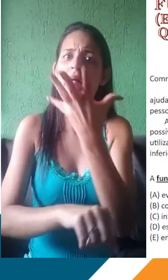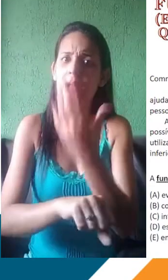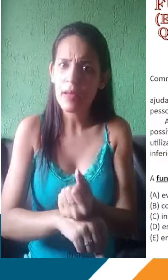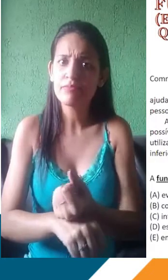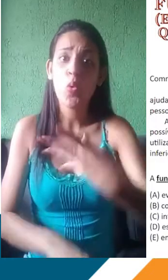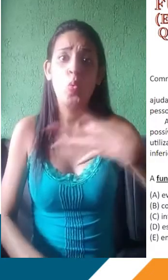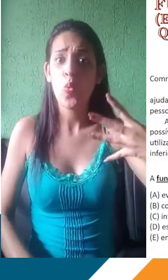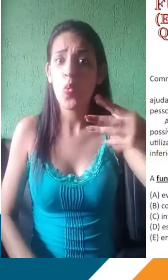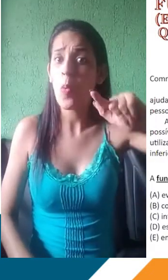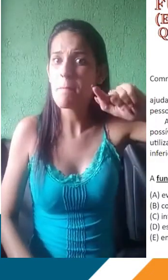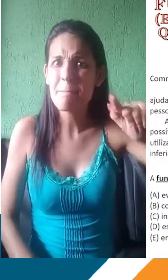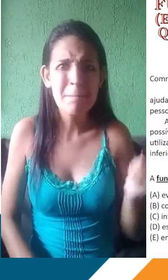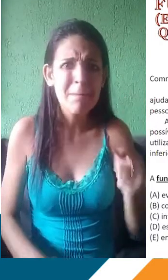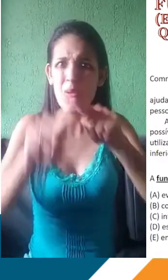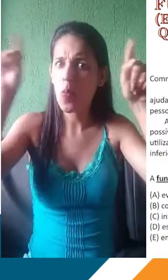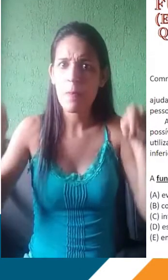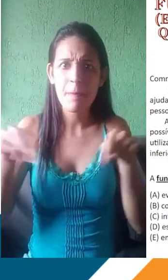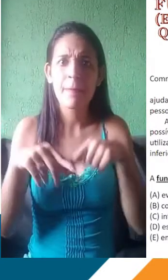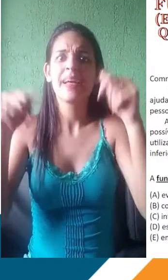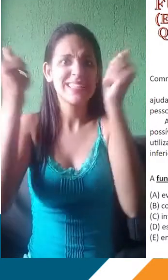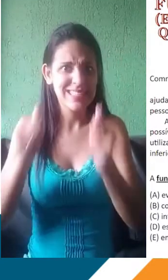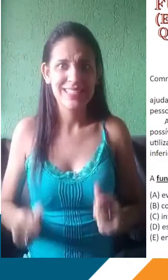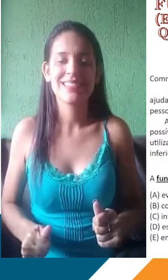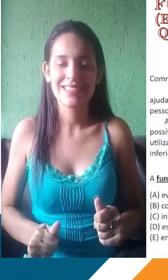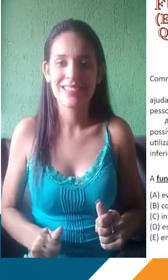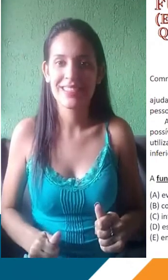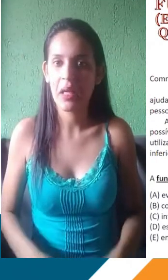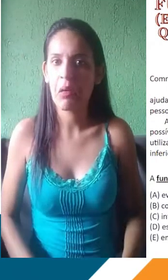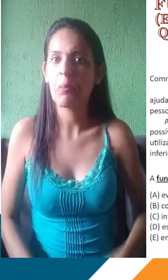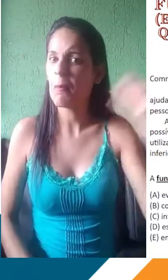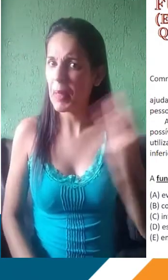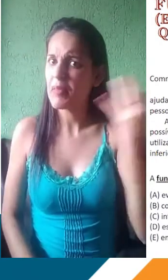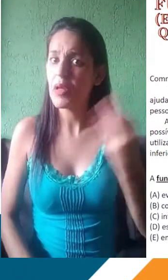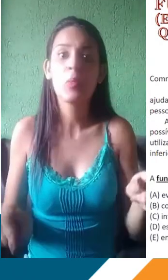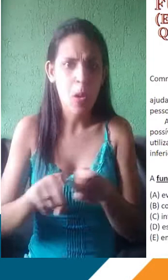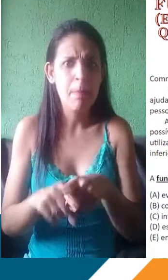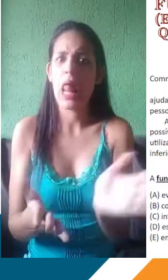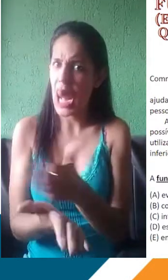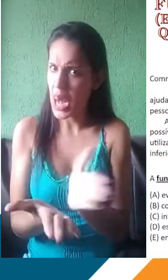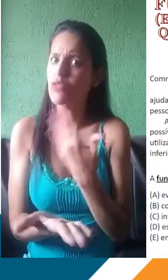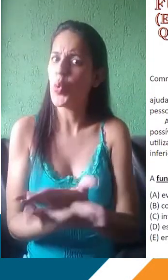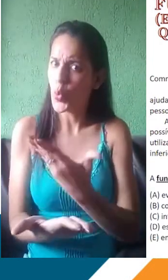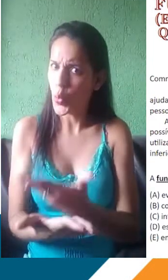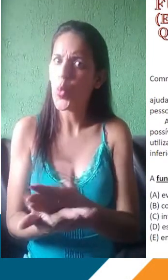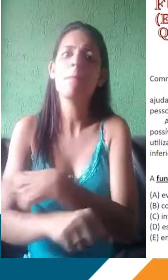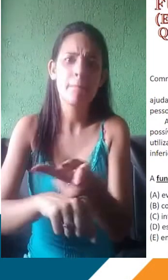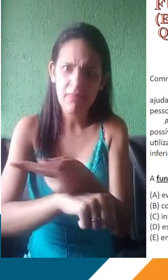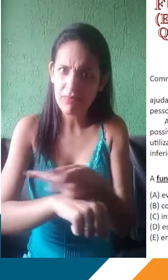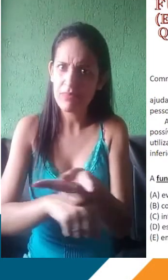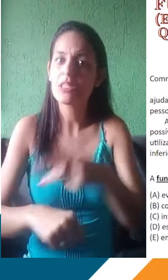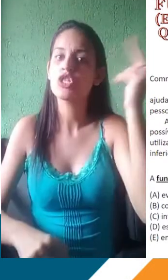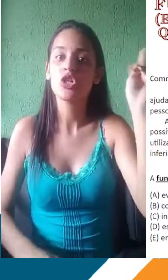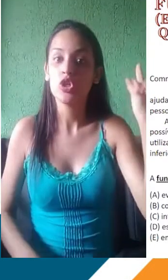mil imagens de obras de arte em altíssima resolução, além de livros, estudos e pesquisas sobre a história da arte.